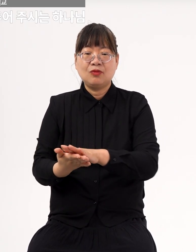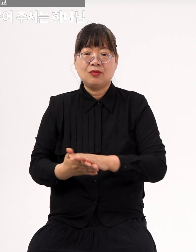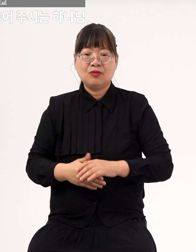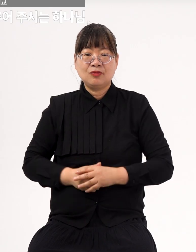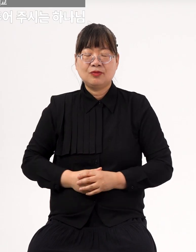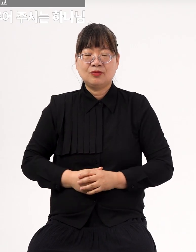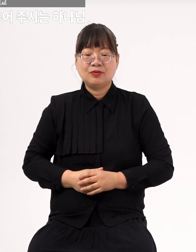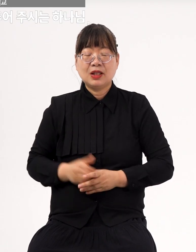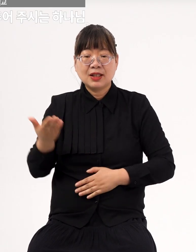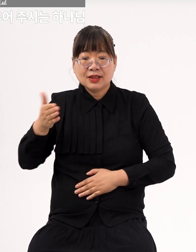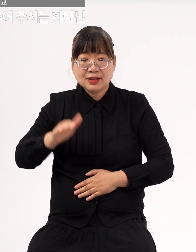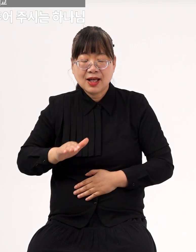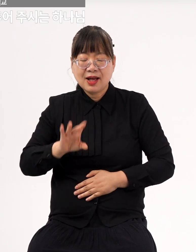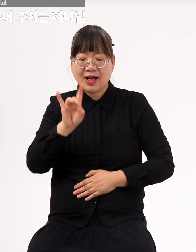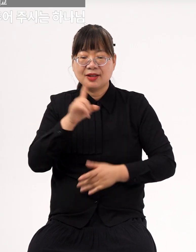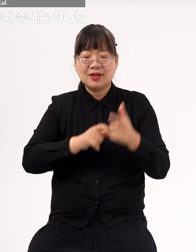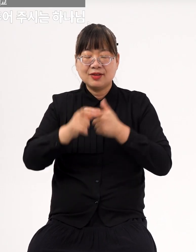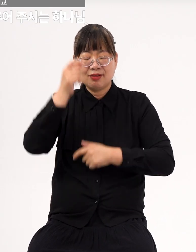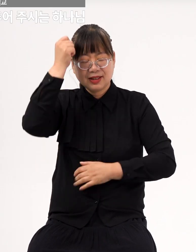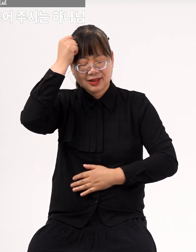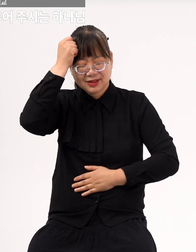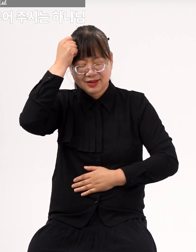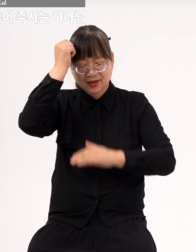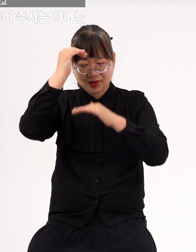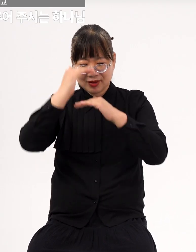우리가 놓치지 말아야 될,